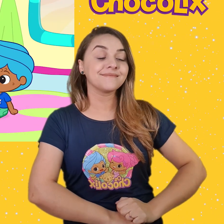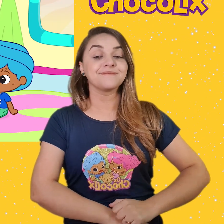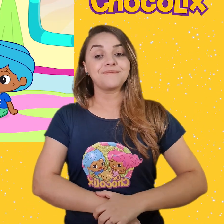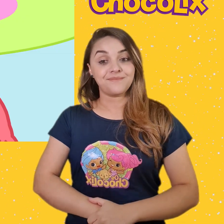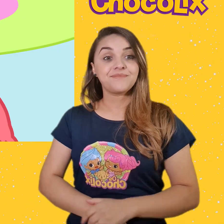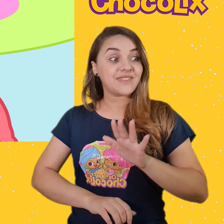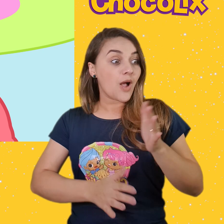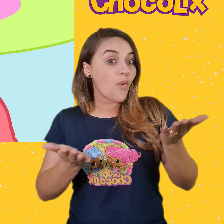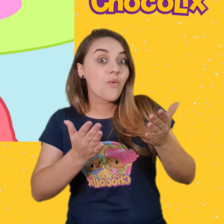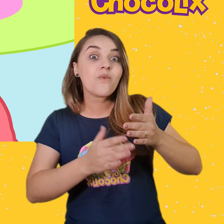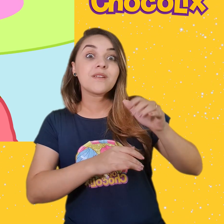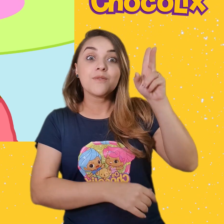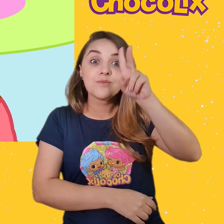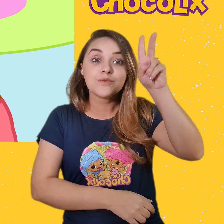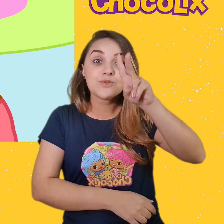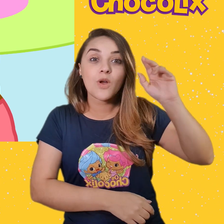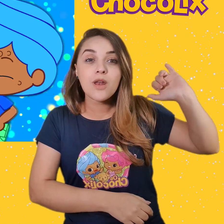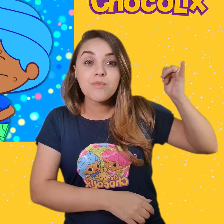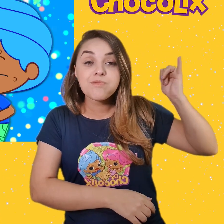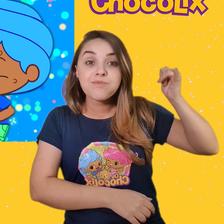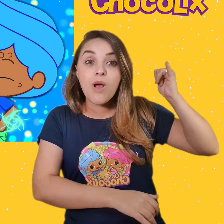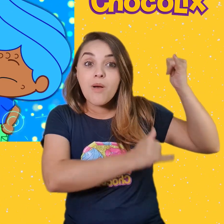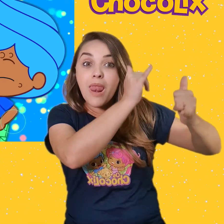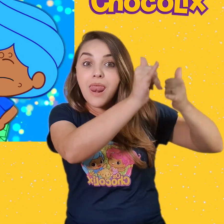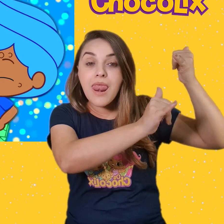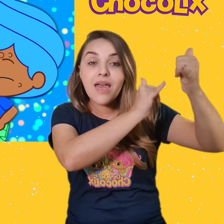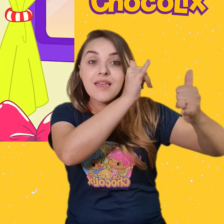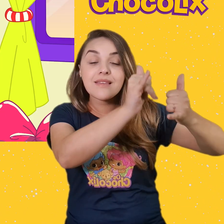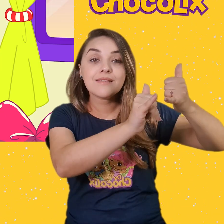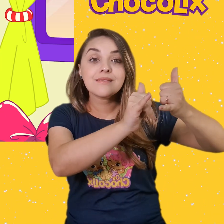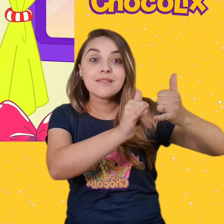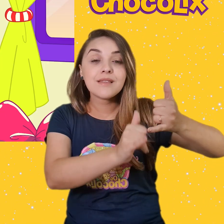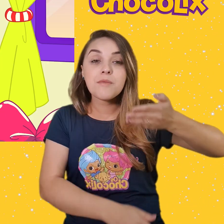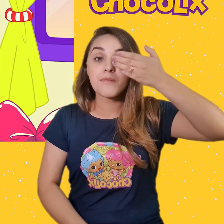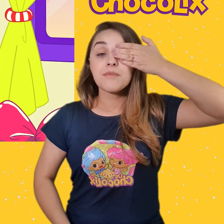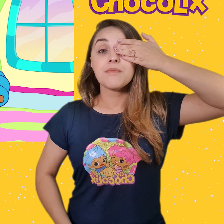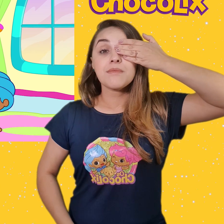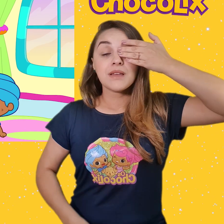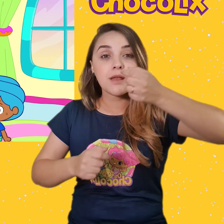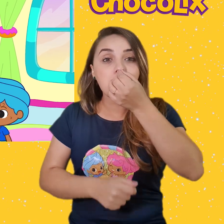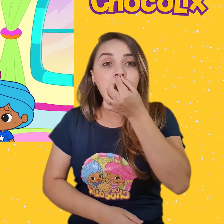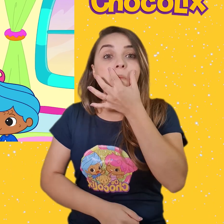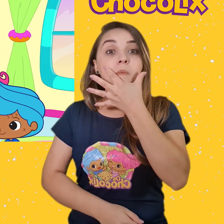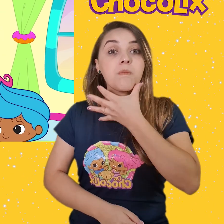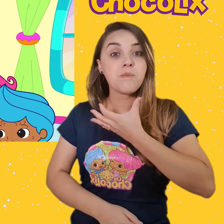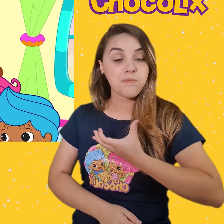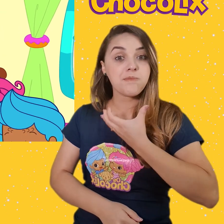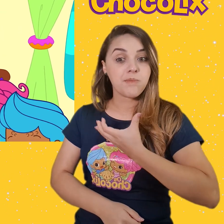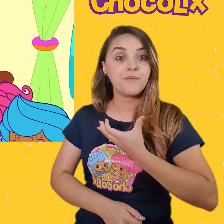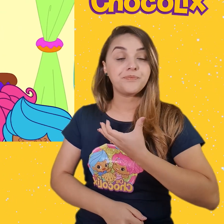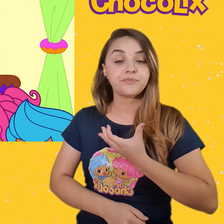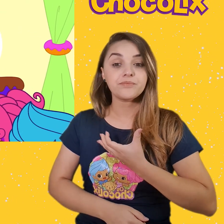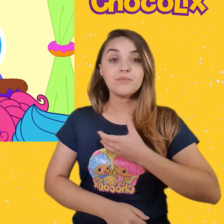pra vocês a lenda do pirata Barba Choco. Que legal! Dizem que há muito tempo existia